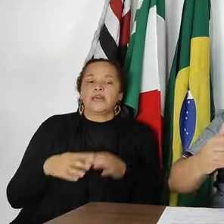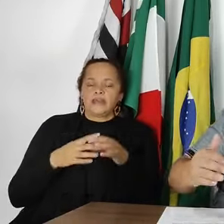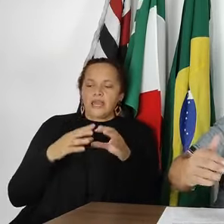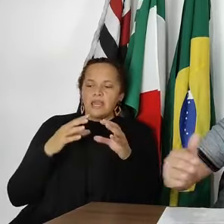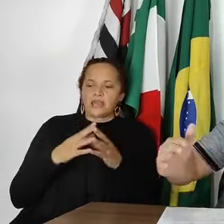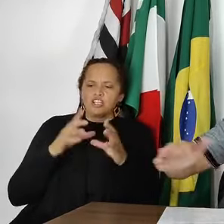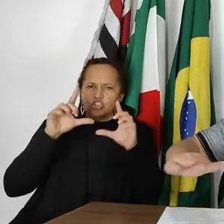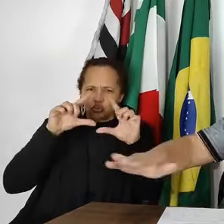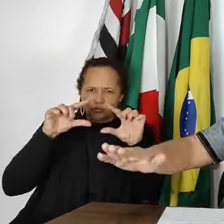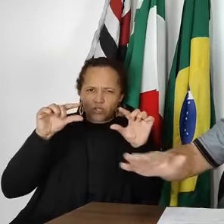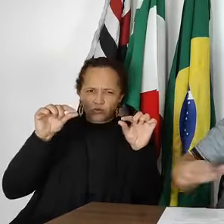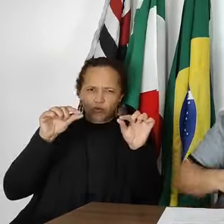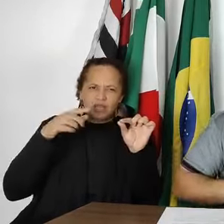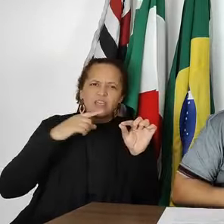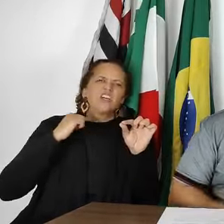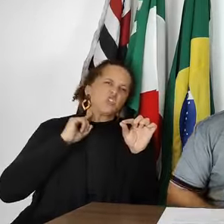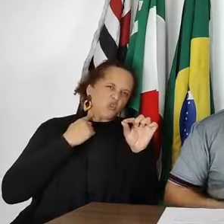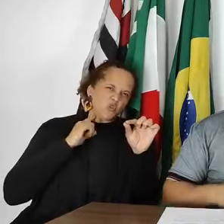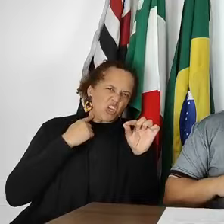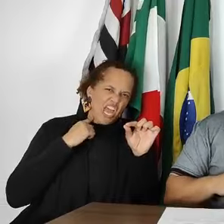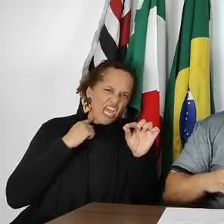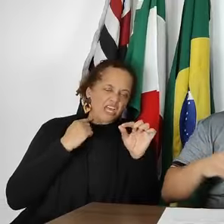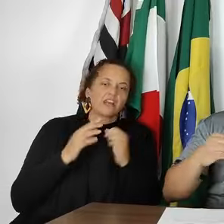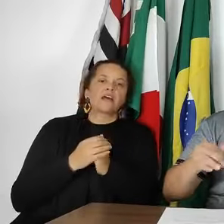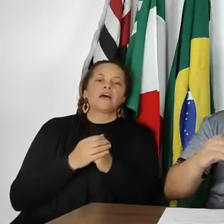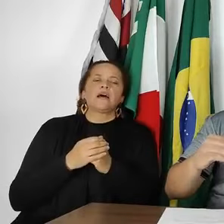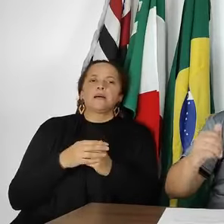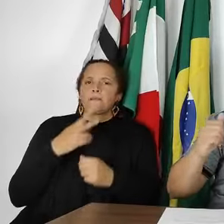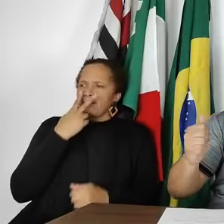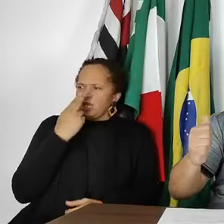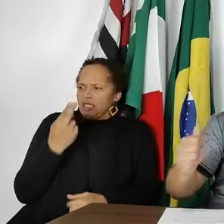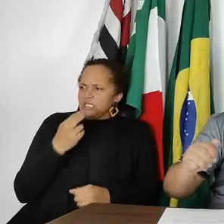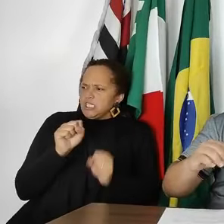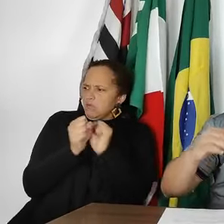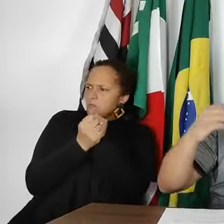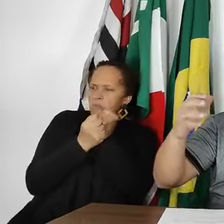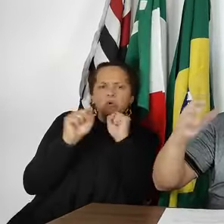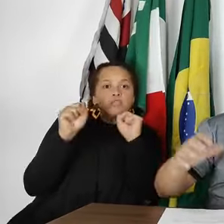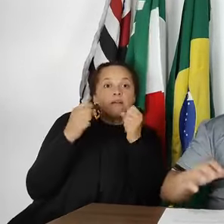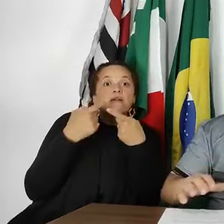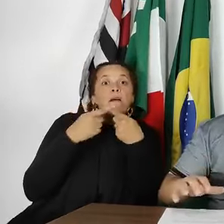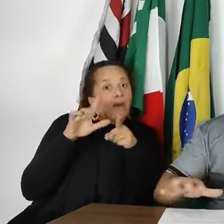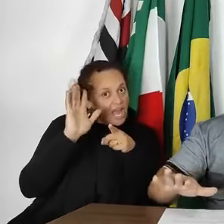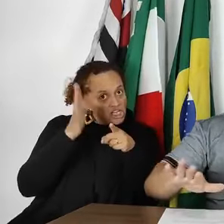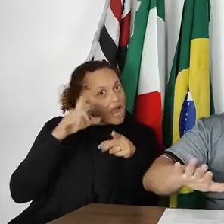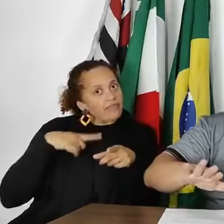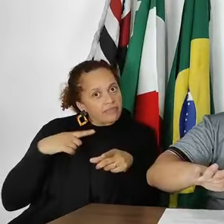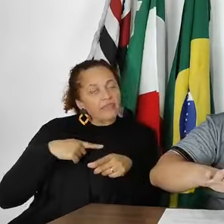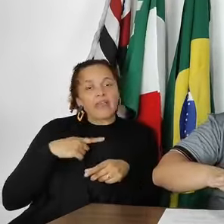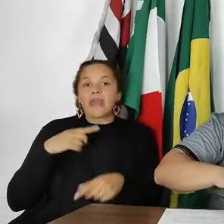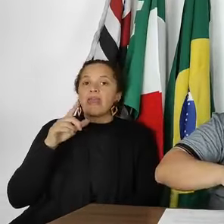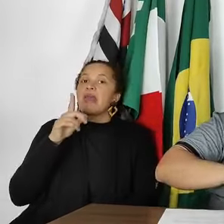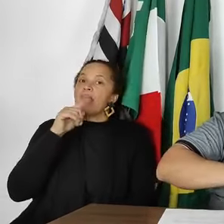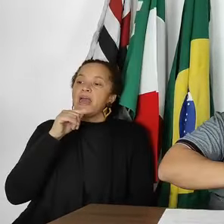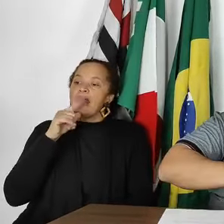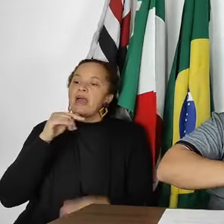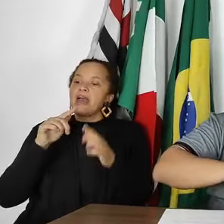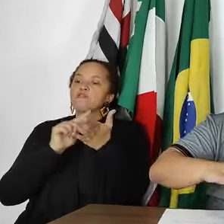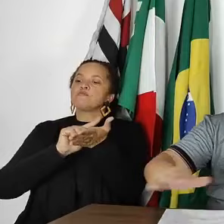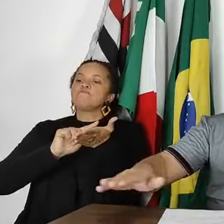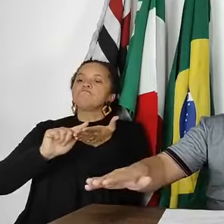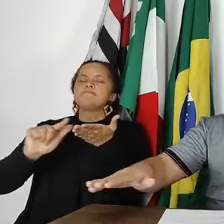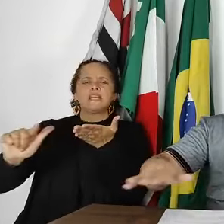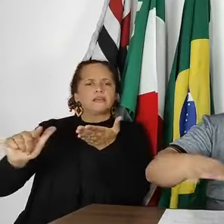já constam água limpa lá. E qual foi o primeiro fator, né, que a gente observa